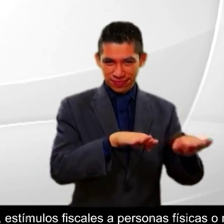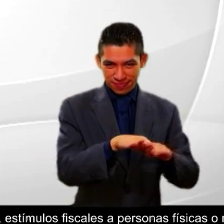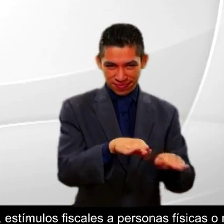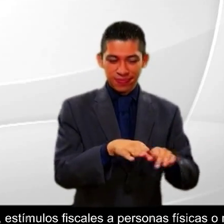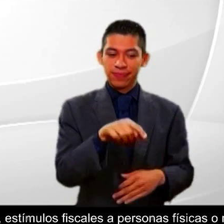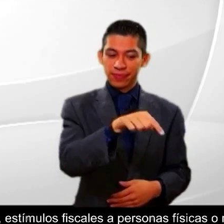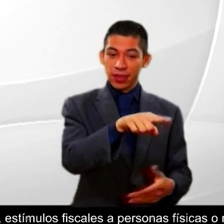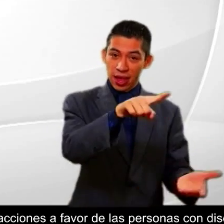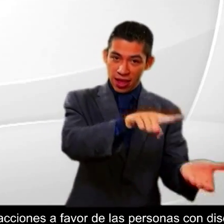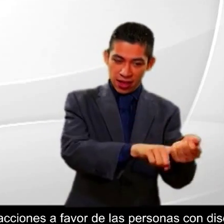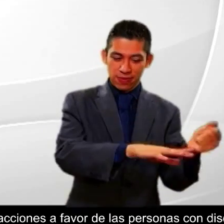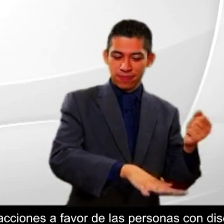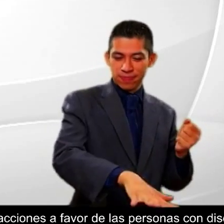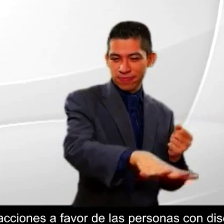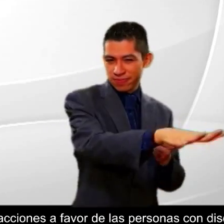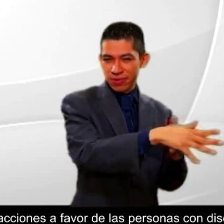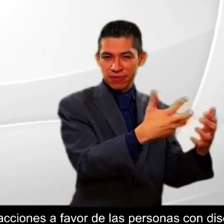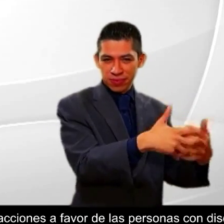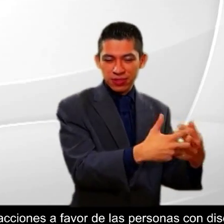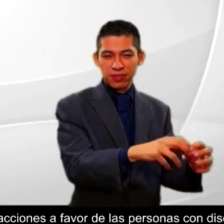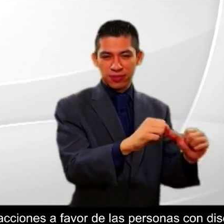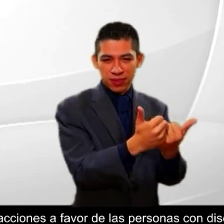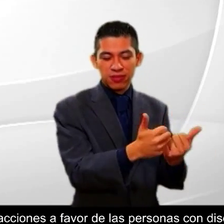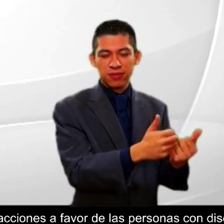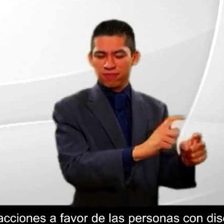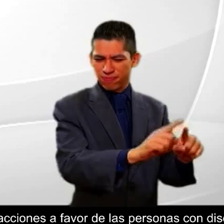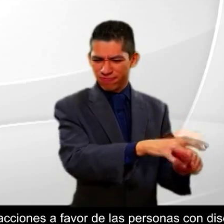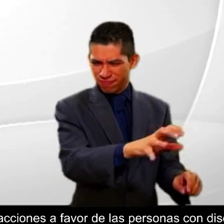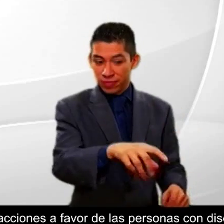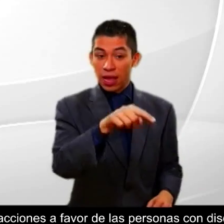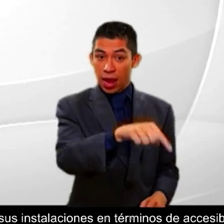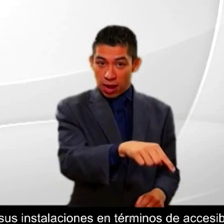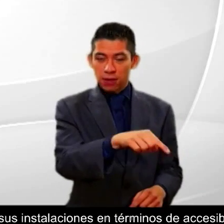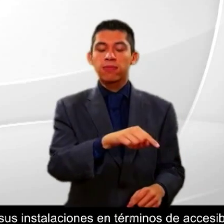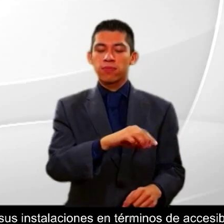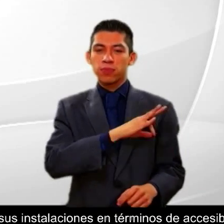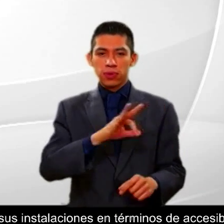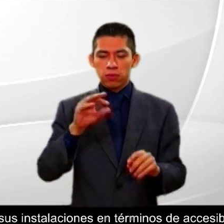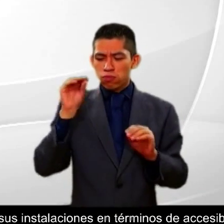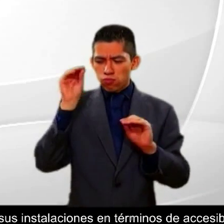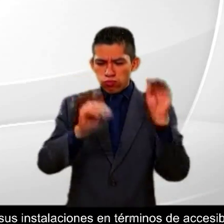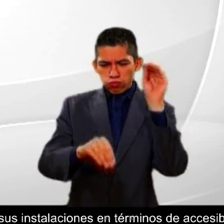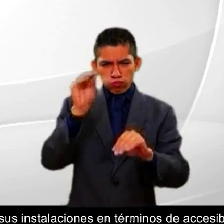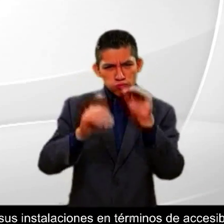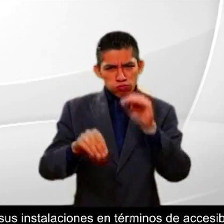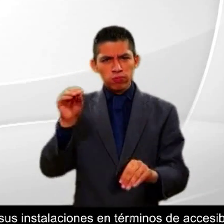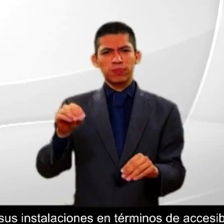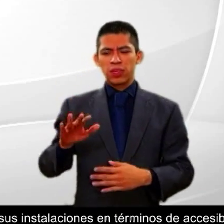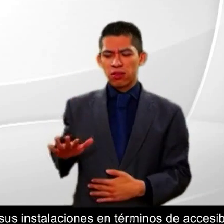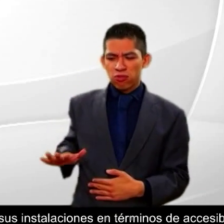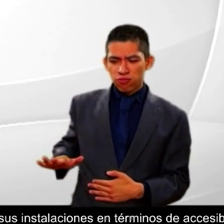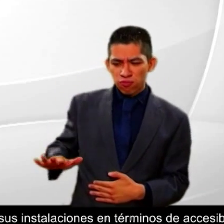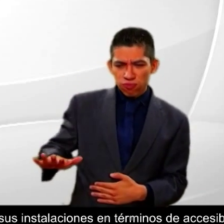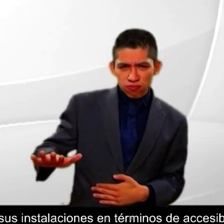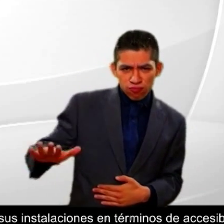morales que realicen acciones a favor de las personas con discapacidad adecúen sus instalaciones en términos de accesibilidad